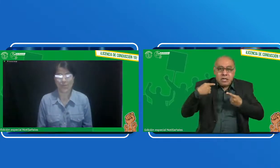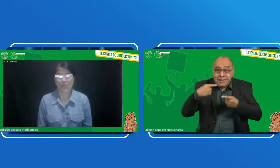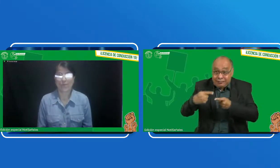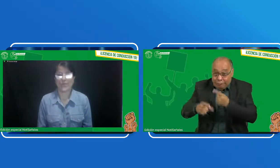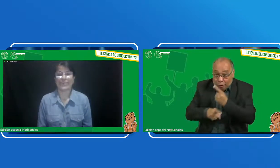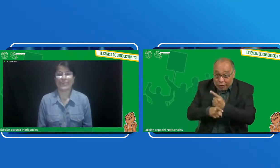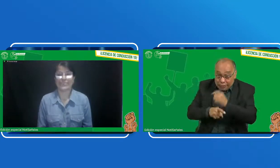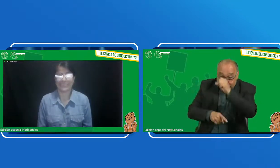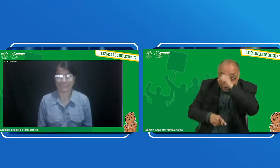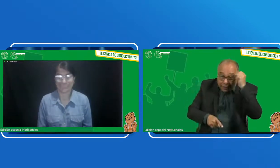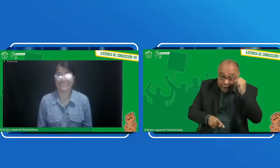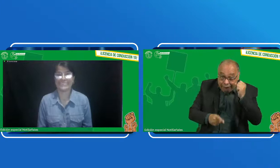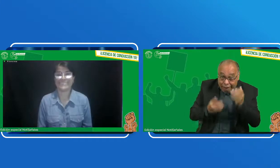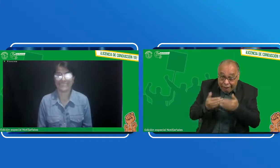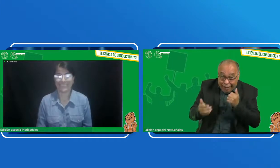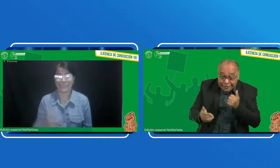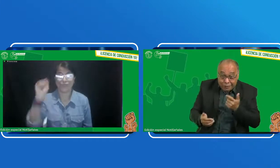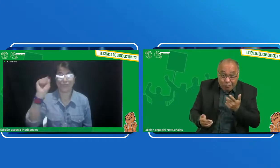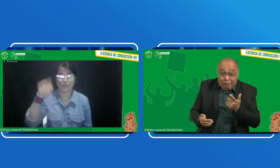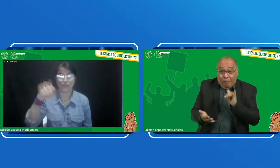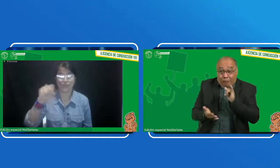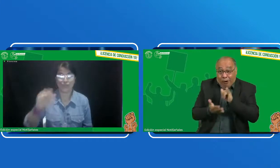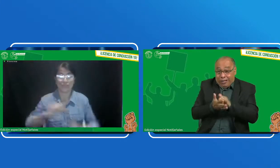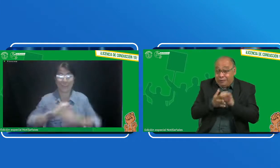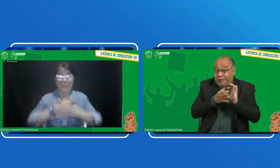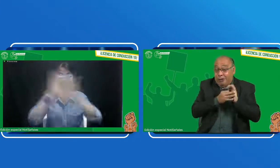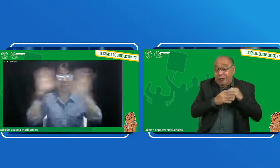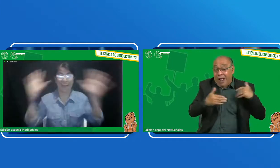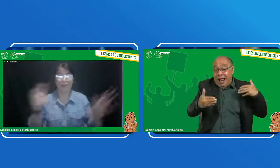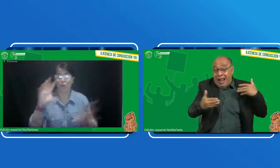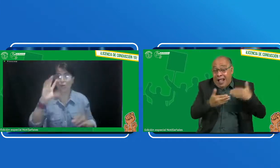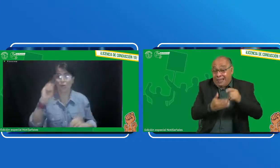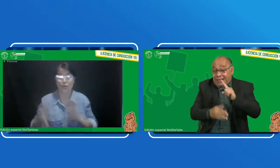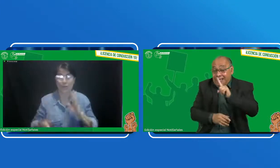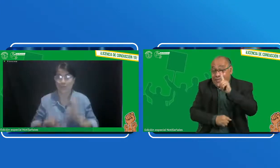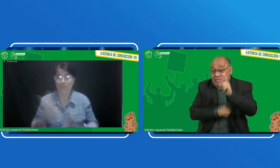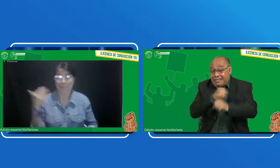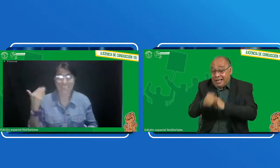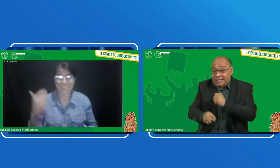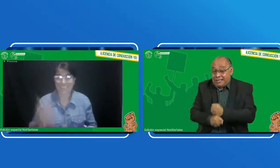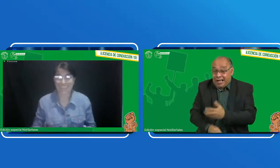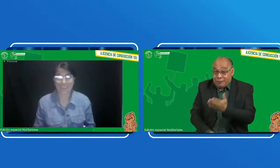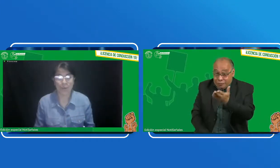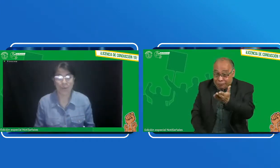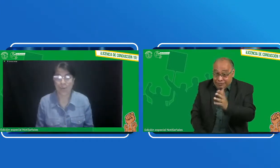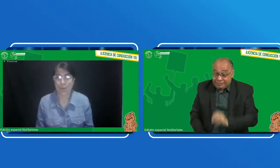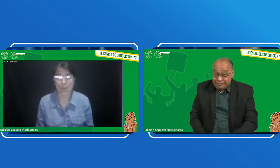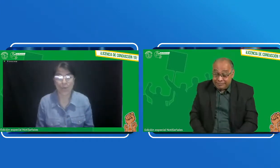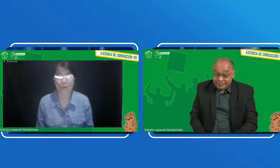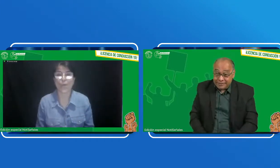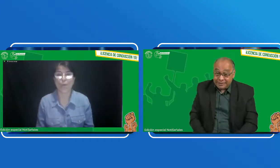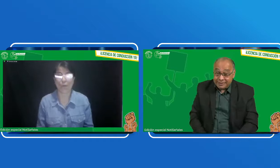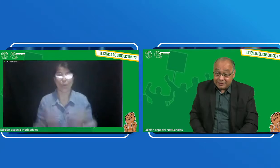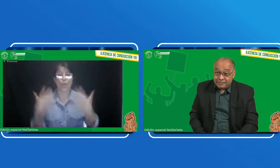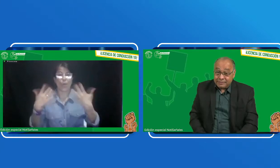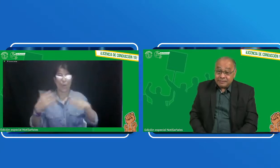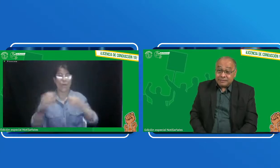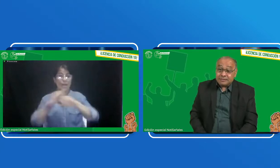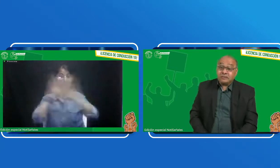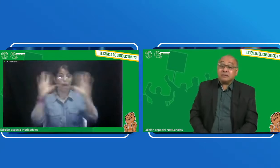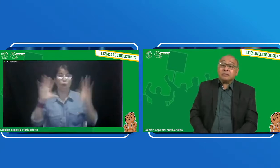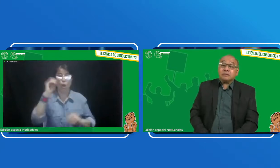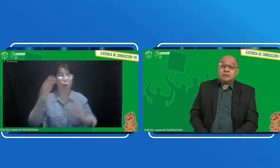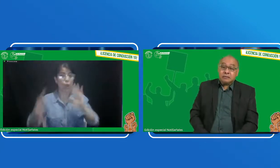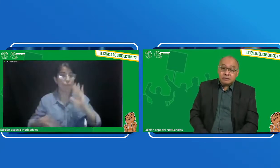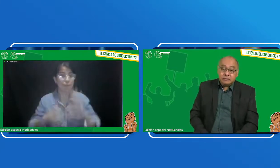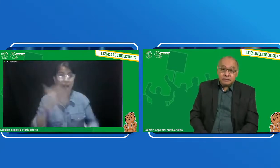ha participado en las reuniones y se ha dado cuenta que no es nada fácil, ¿verdad, sí, Sandra? Sí, claro, no es nada fácil. Y nosotros